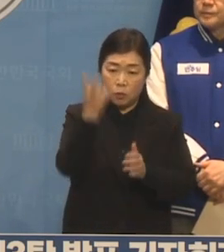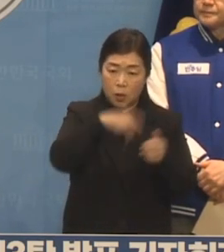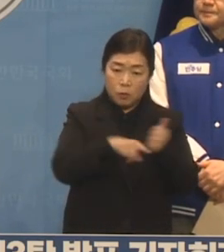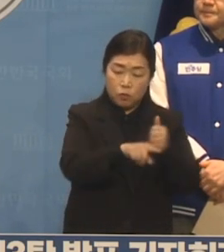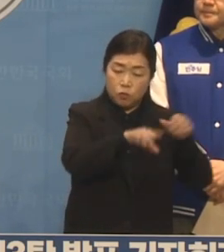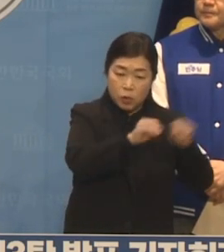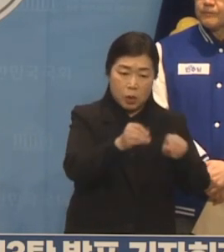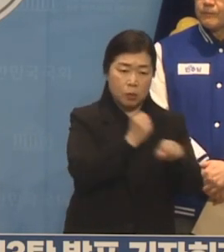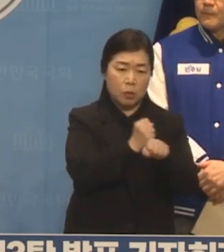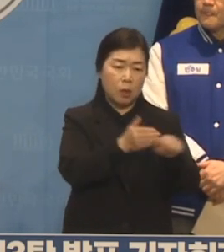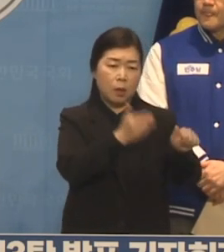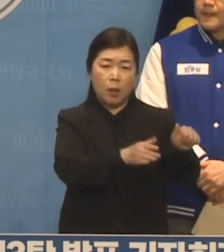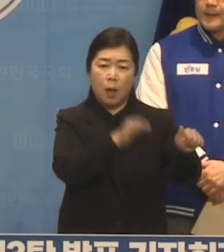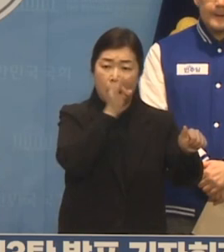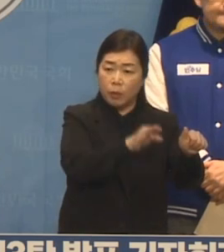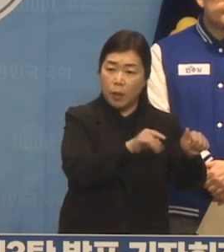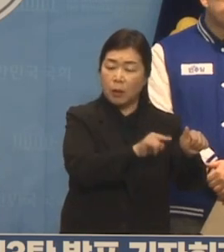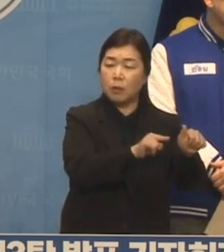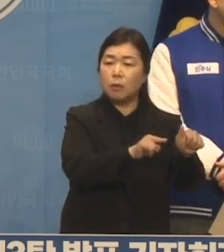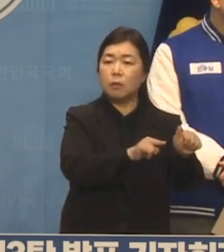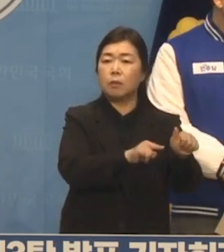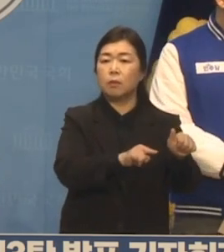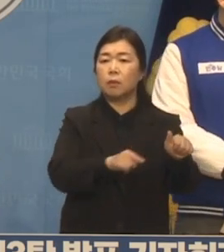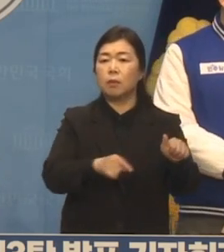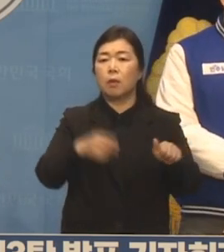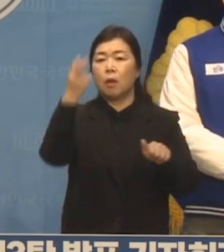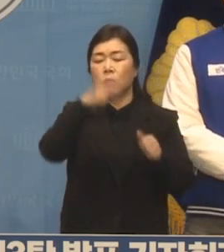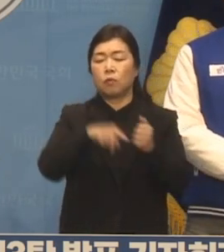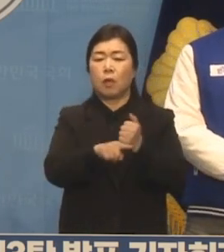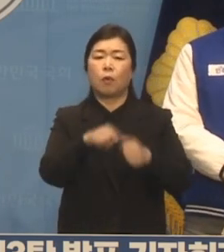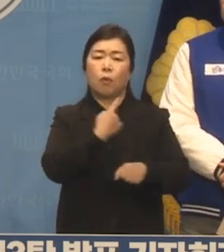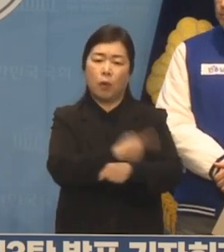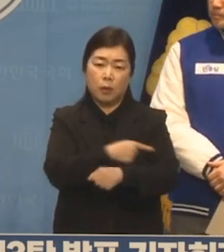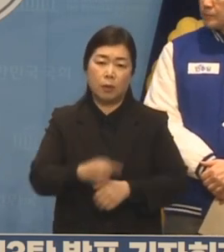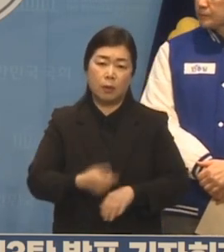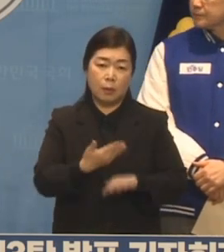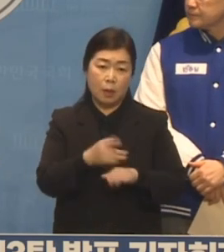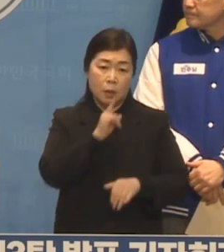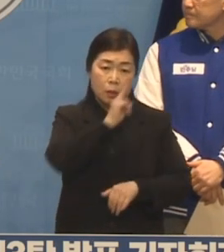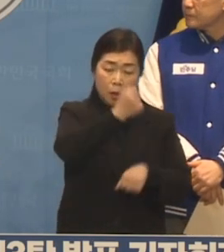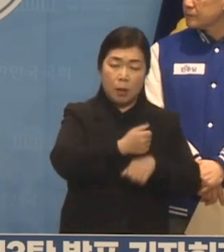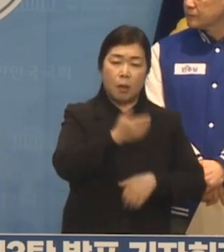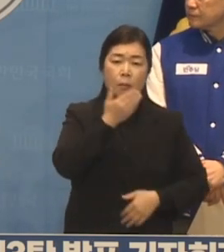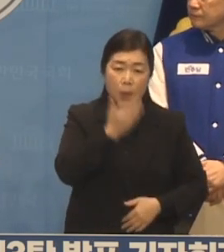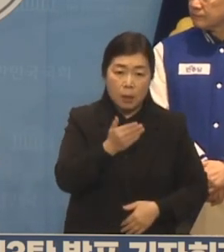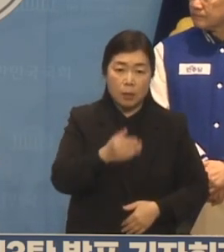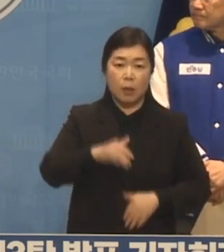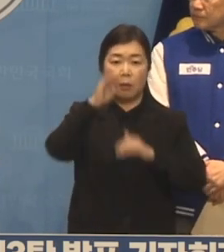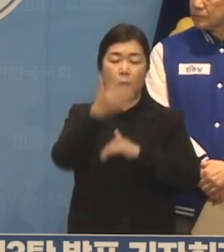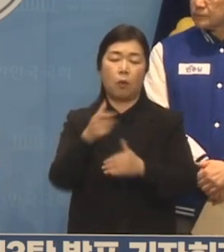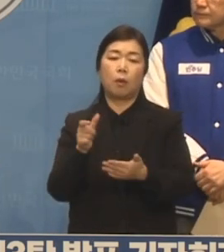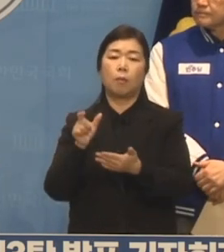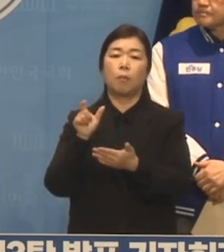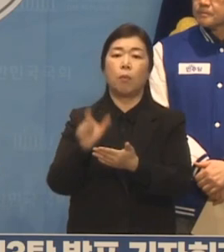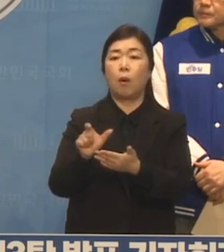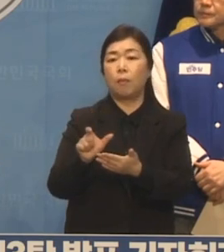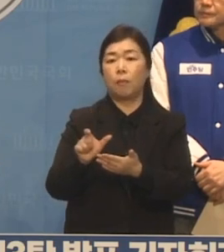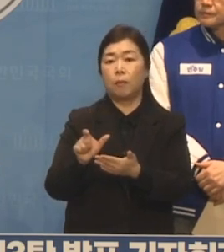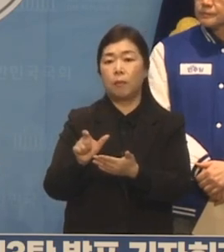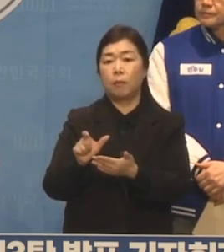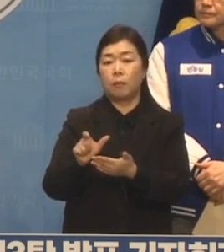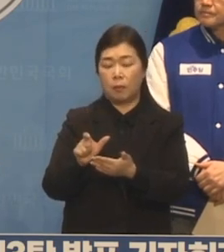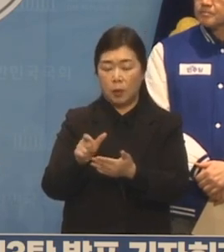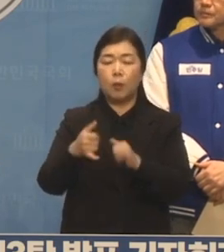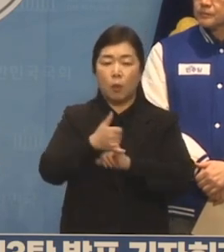중지를 요청할 수 없는 제3의 수사 또는 감사기관에 제보할 수 있다라고 하는 내용이 포함된